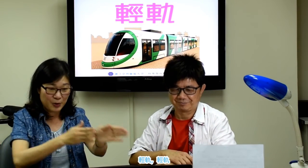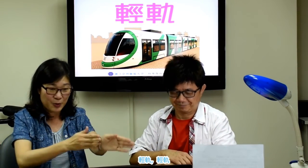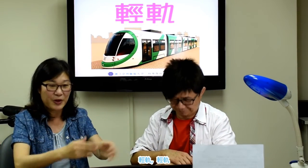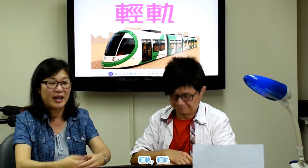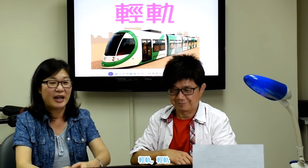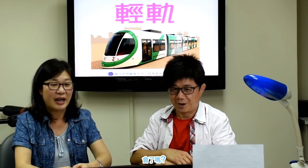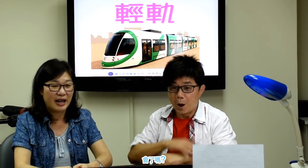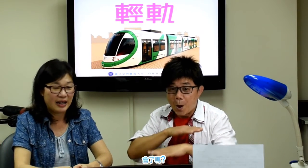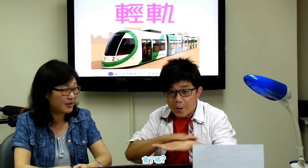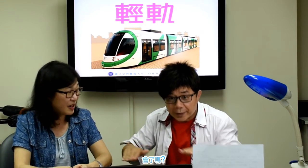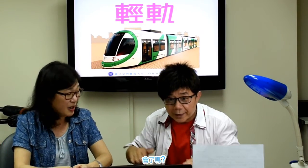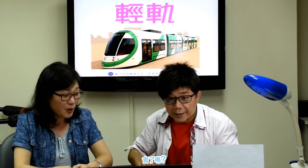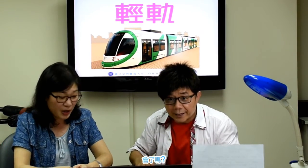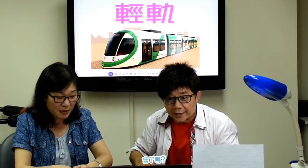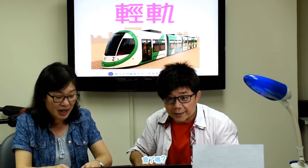轻轨，会了吗？